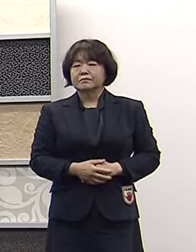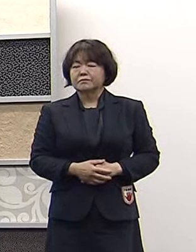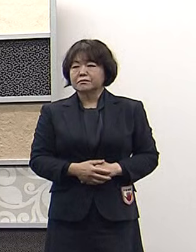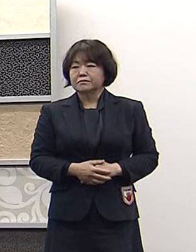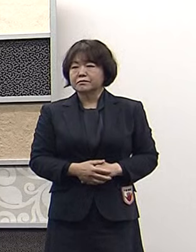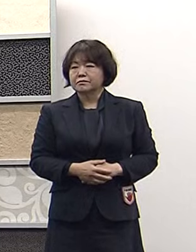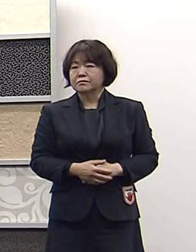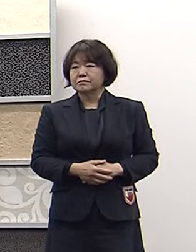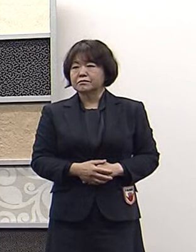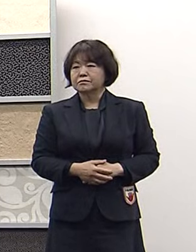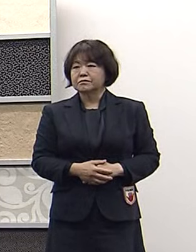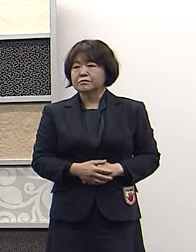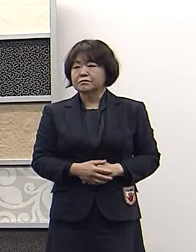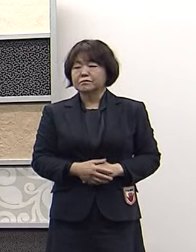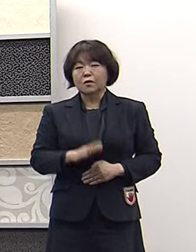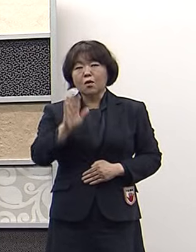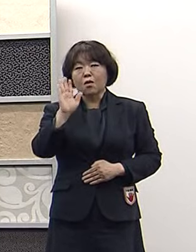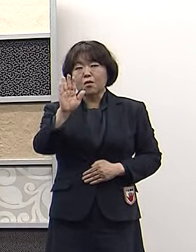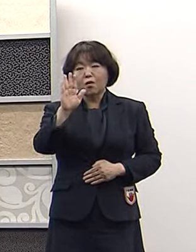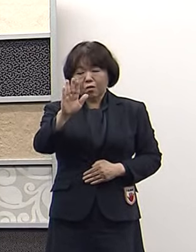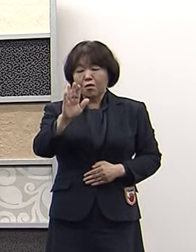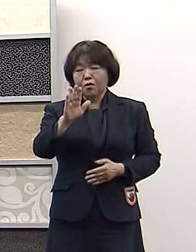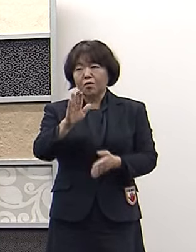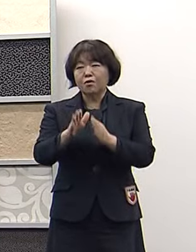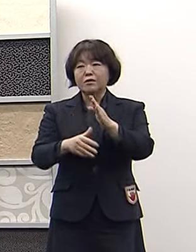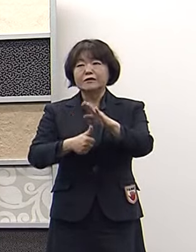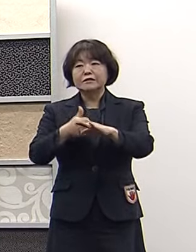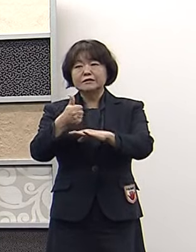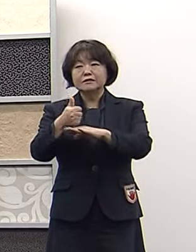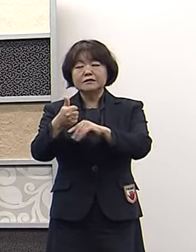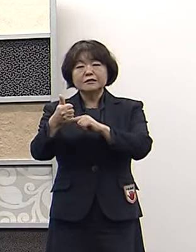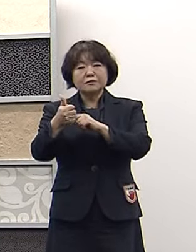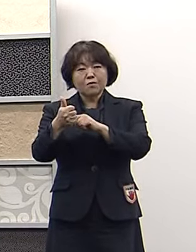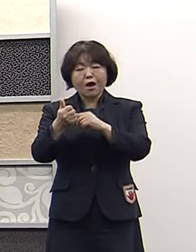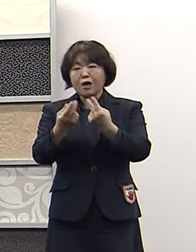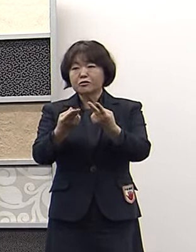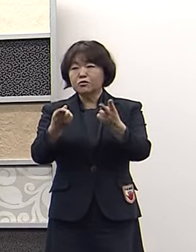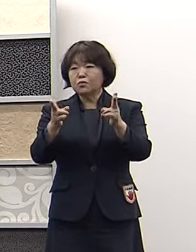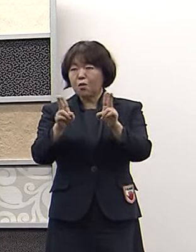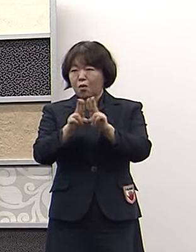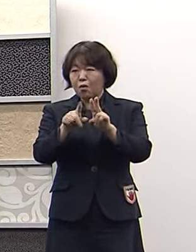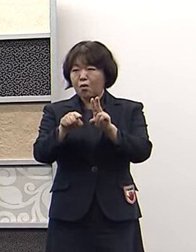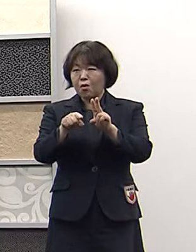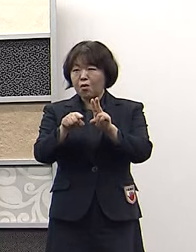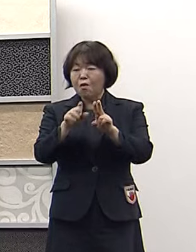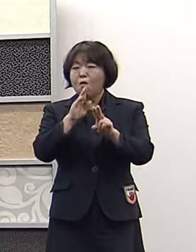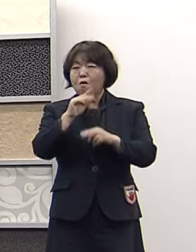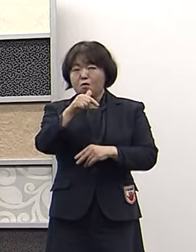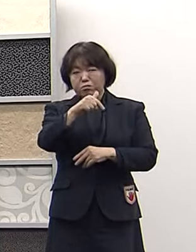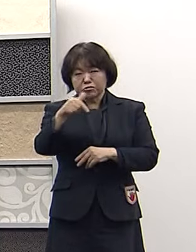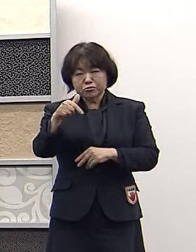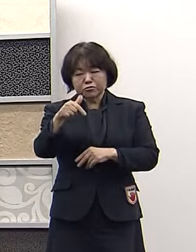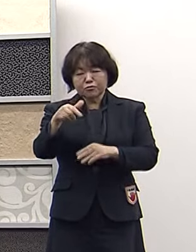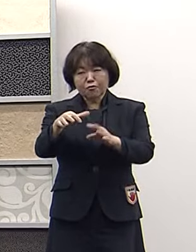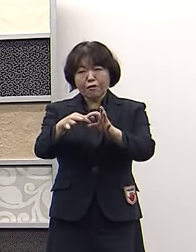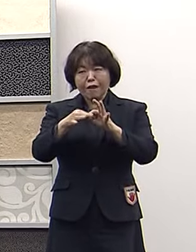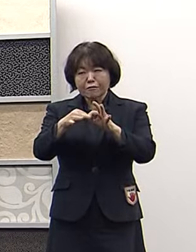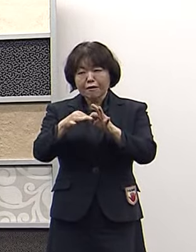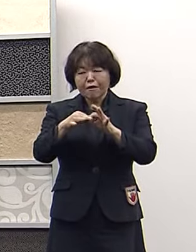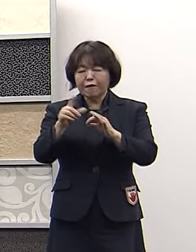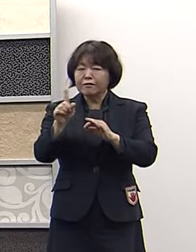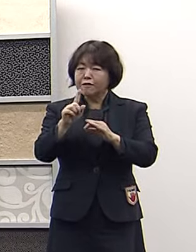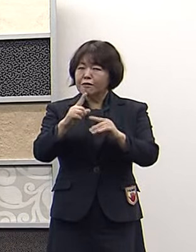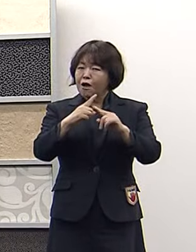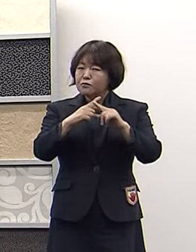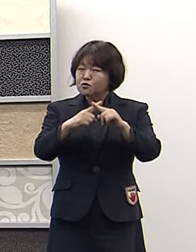ですけども、今後知事自身に対してもですね、党本部になるのか、懸念になるのか分かりませんが、処分が訴状に上ってくると思いますが、